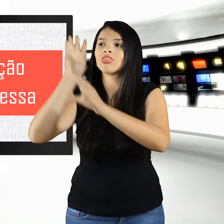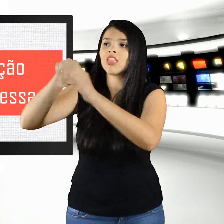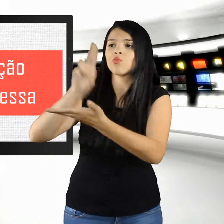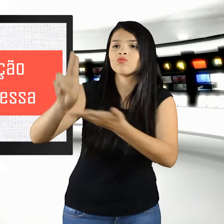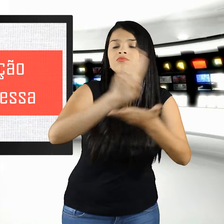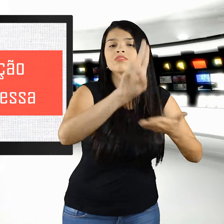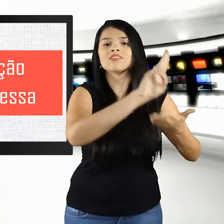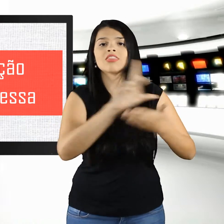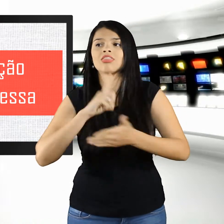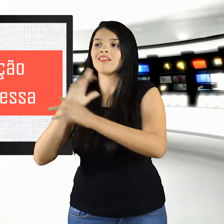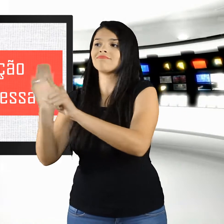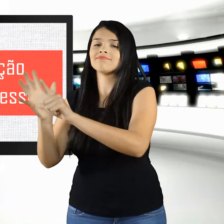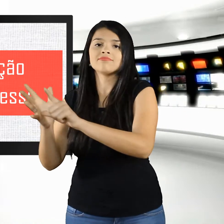como a Universidade de São Paulo, USP.